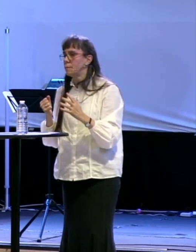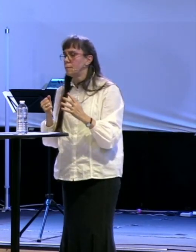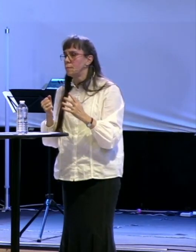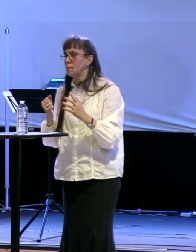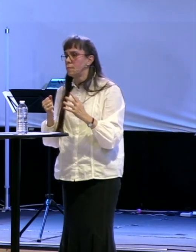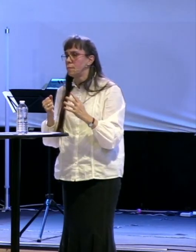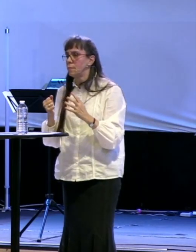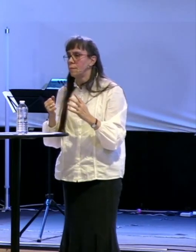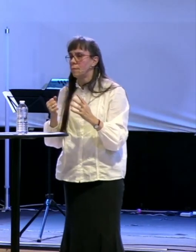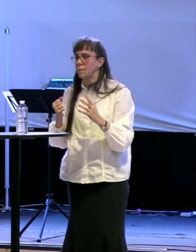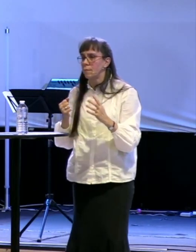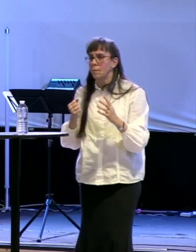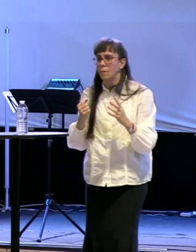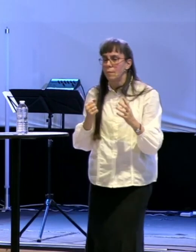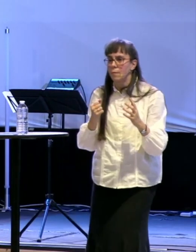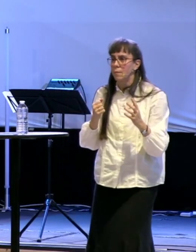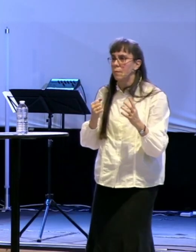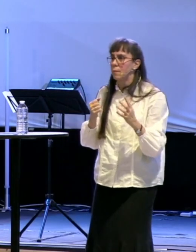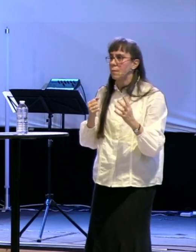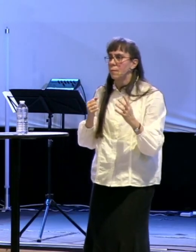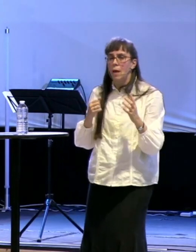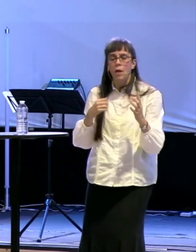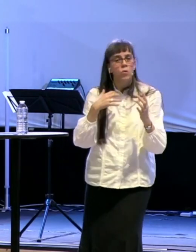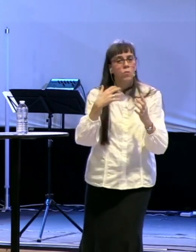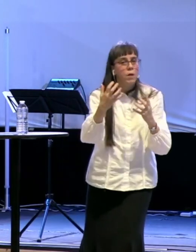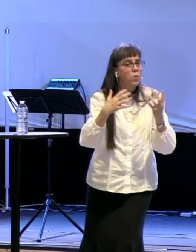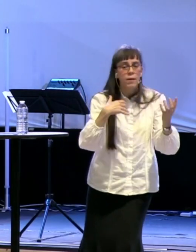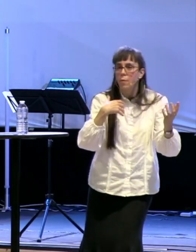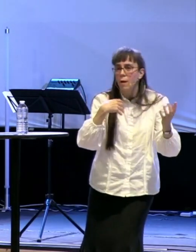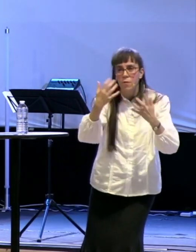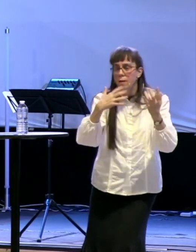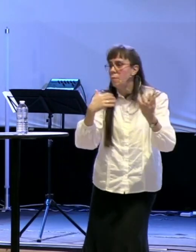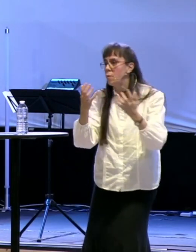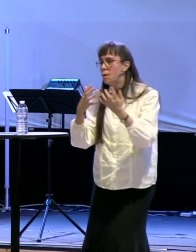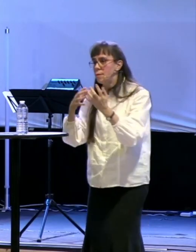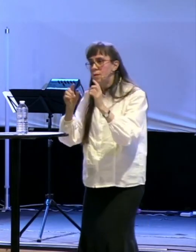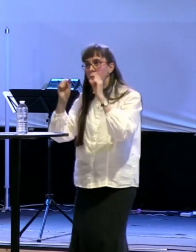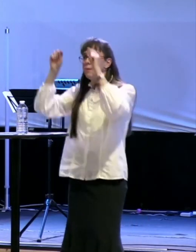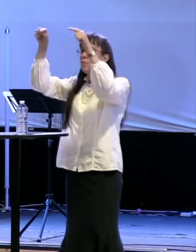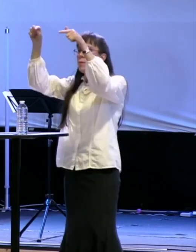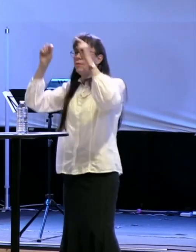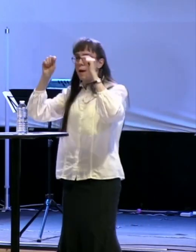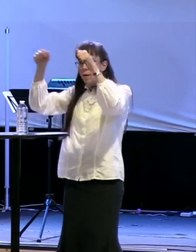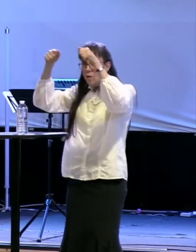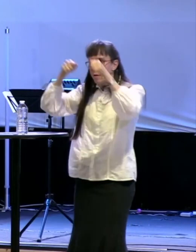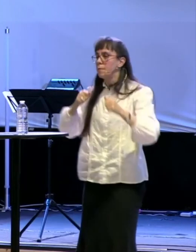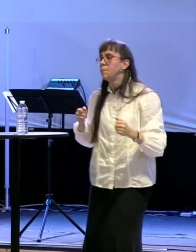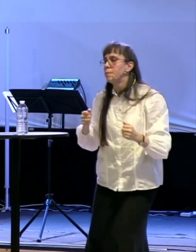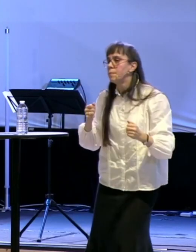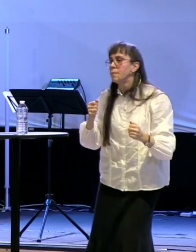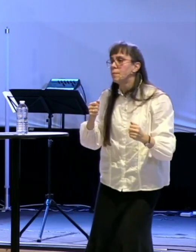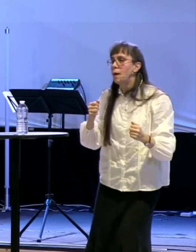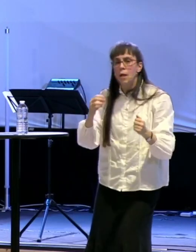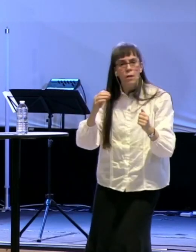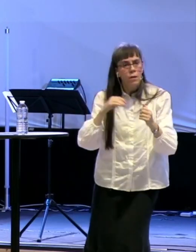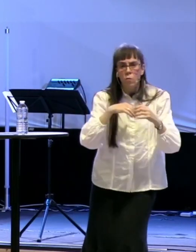Et quand tu seras éprouvé par ton frère ou ta sœur, tu verras les esprits qui sont derrière et pas la chair. When you'll be offended by your brother and sister, we'll see the spirits behind. Et pour toi, pardonner ne sera